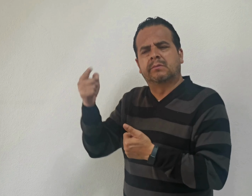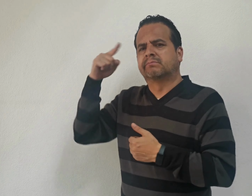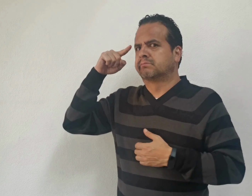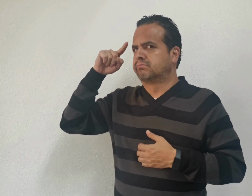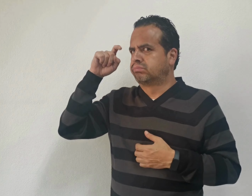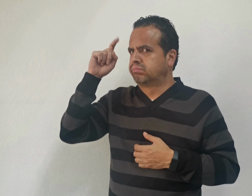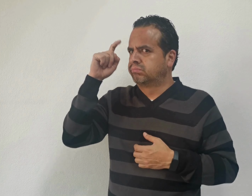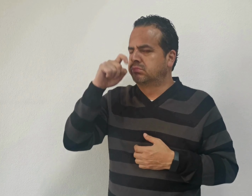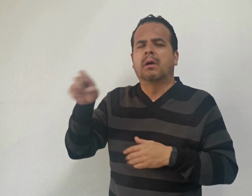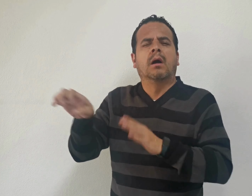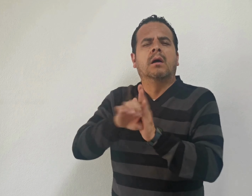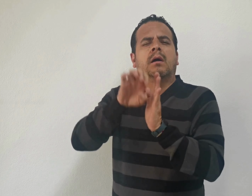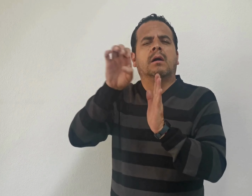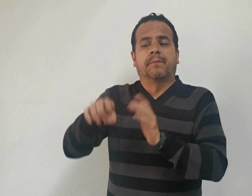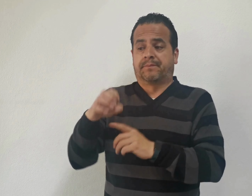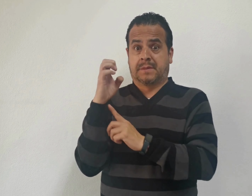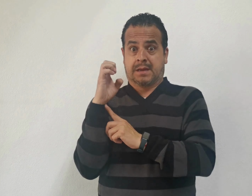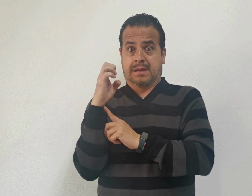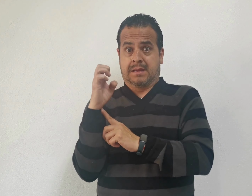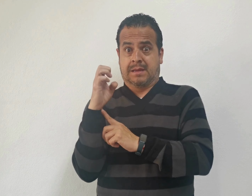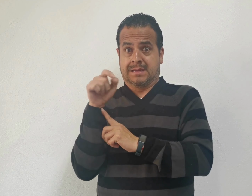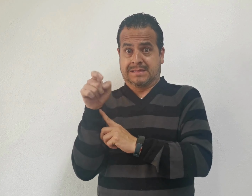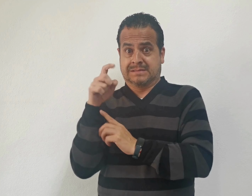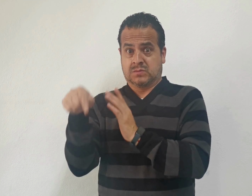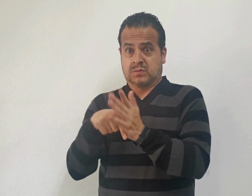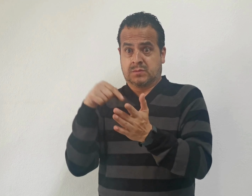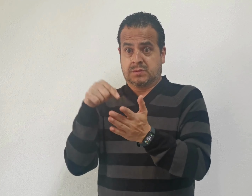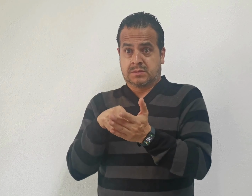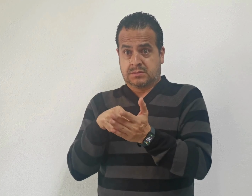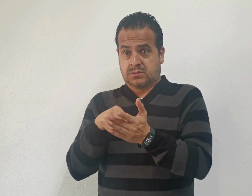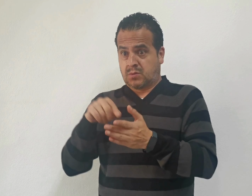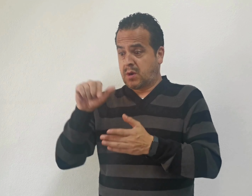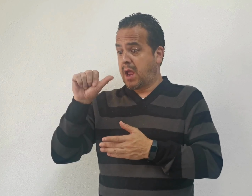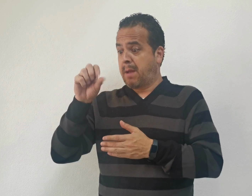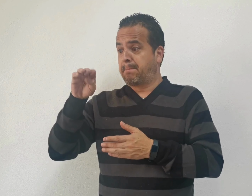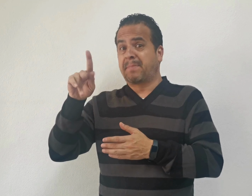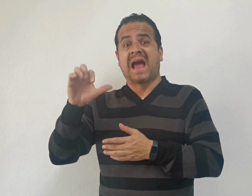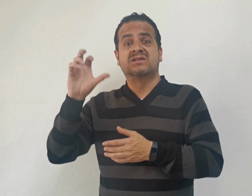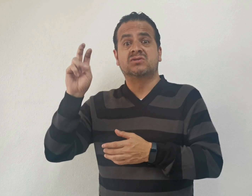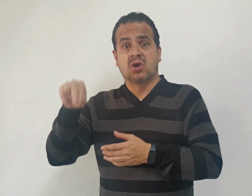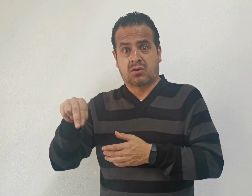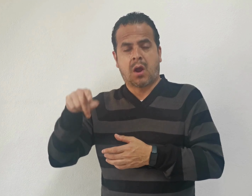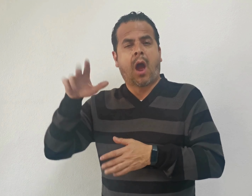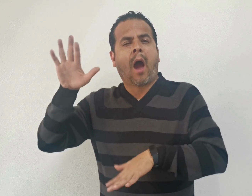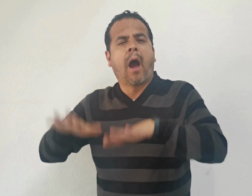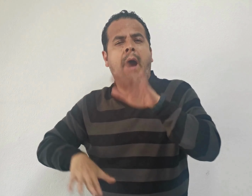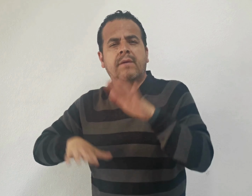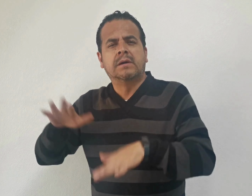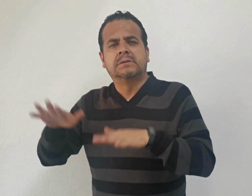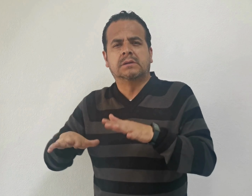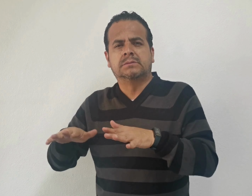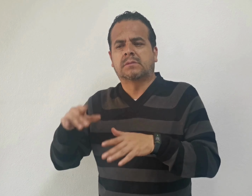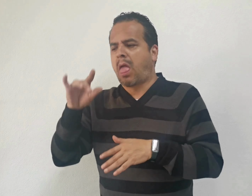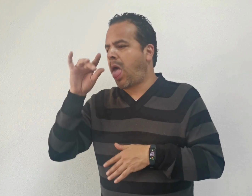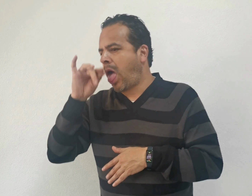qu Pues nos rendimos muy pronto no en enero es por ejemplo el gimnasio es el lugar que más ya no va a estar y como que de pronto faltaste